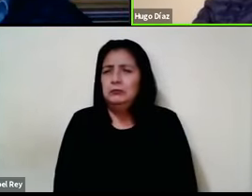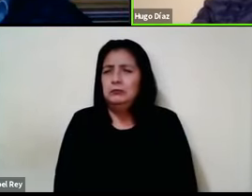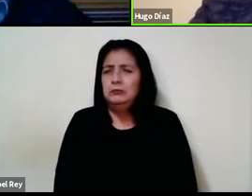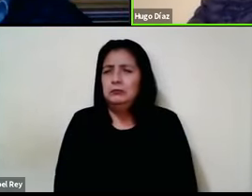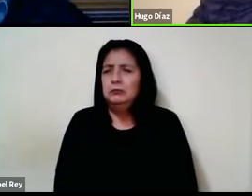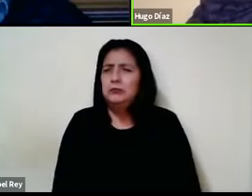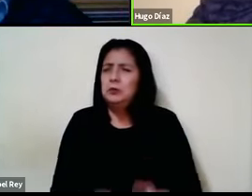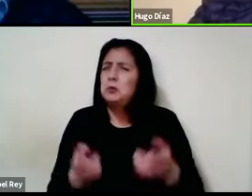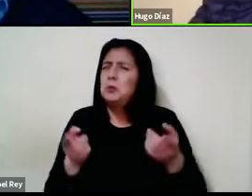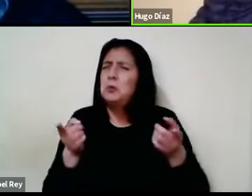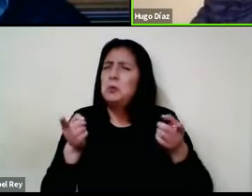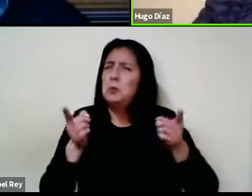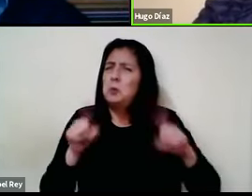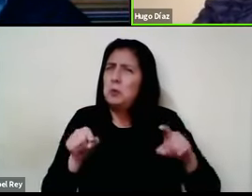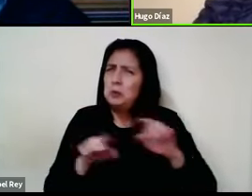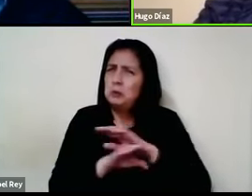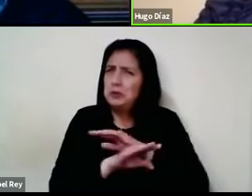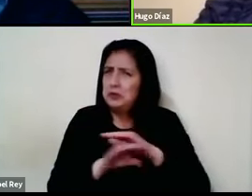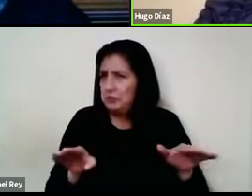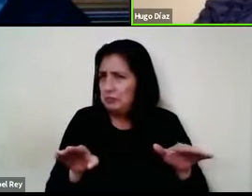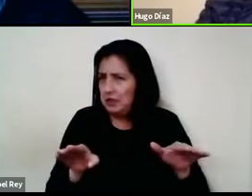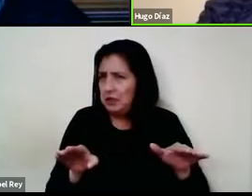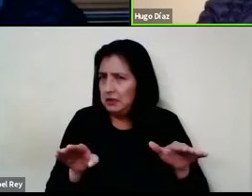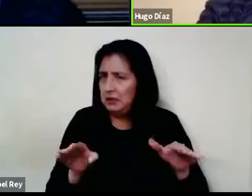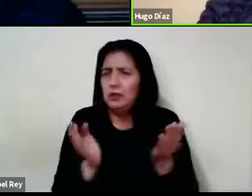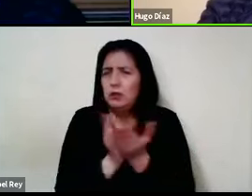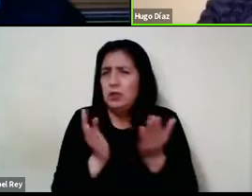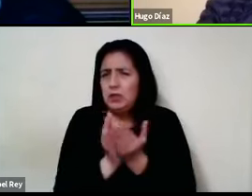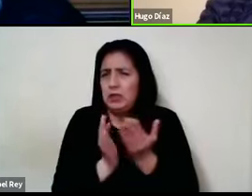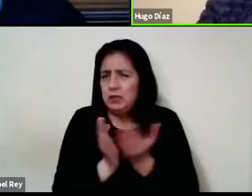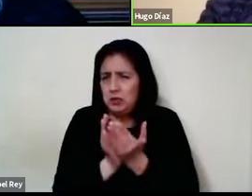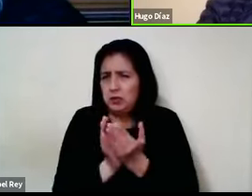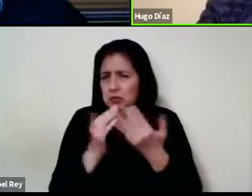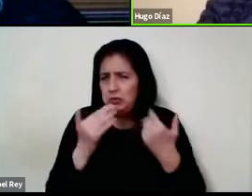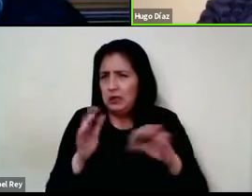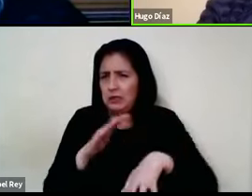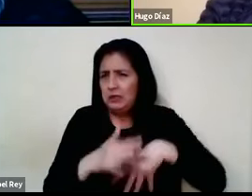y cuando son egresados ya del colegio,